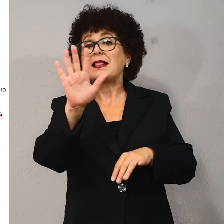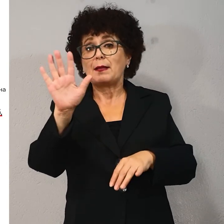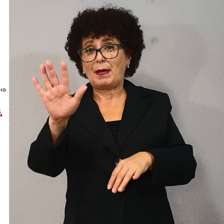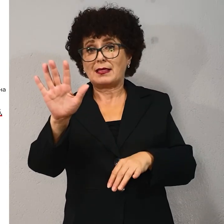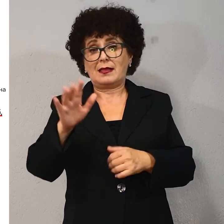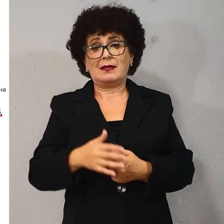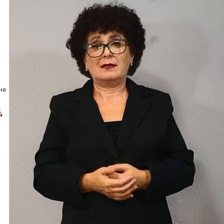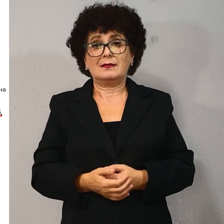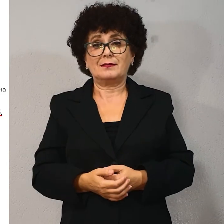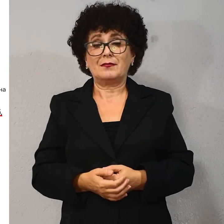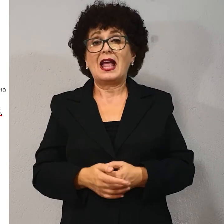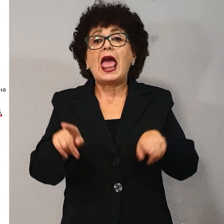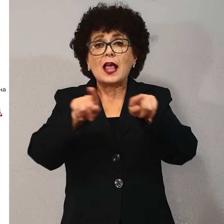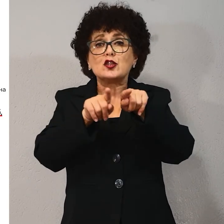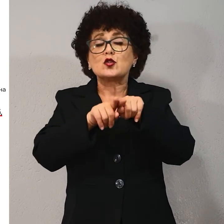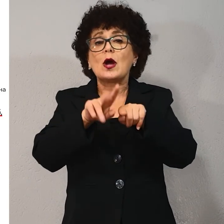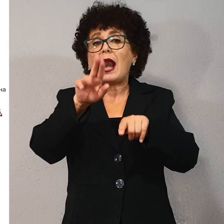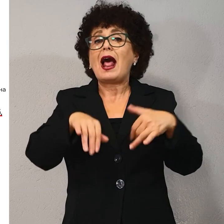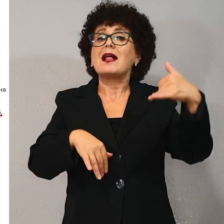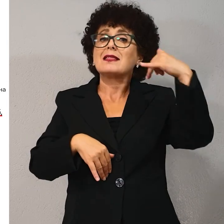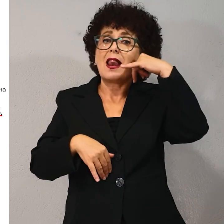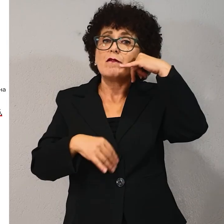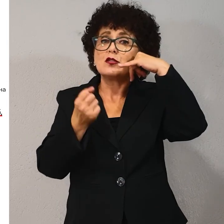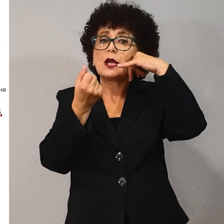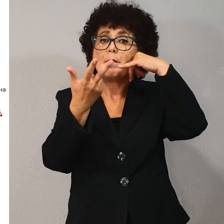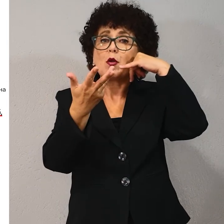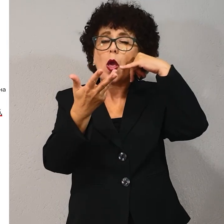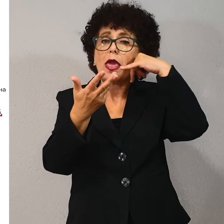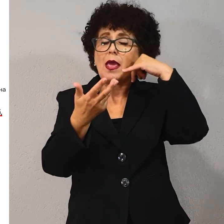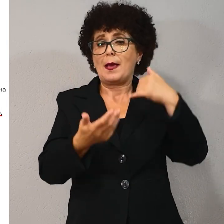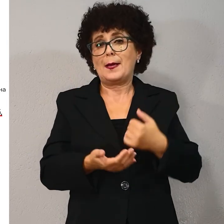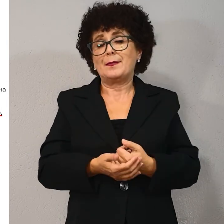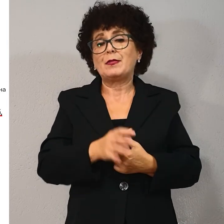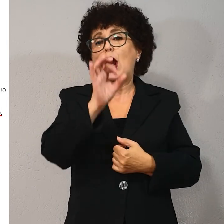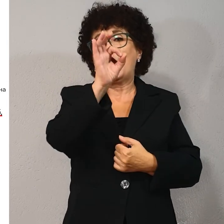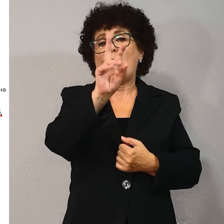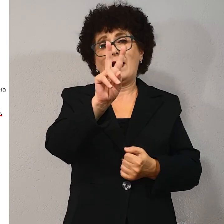02-2651-955, како и на телефонскиот број